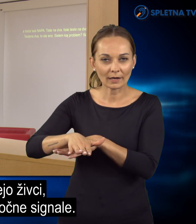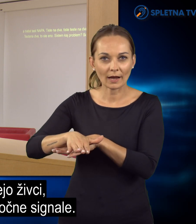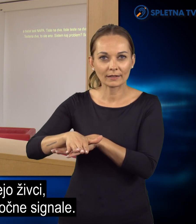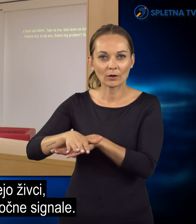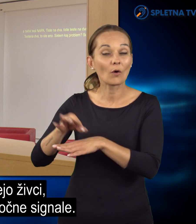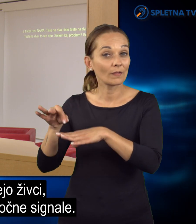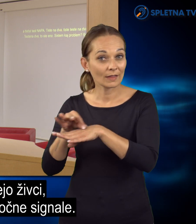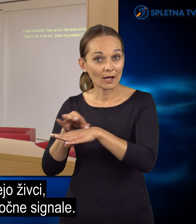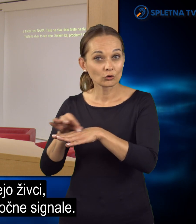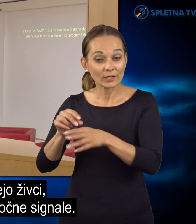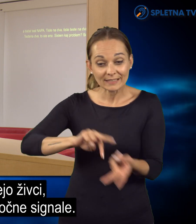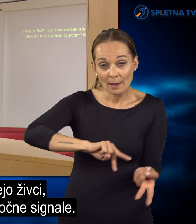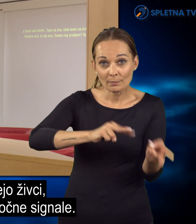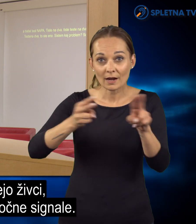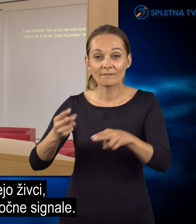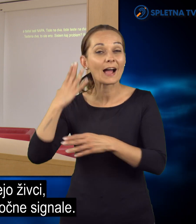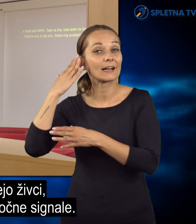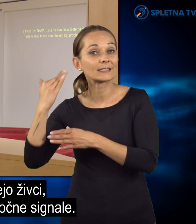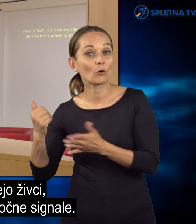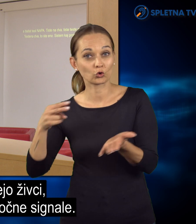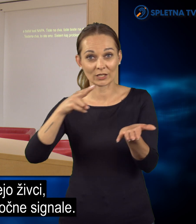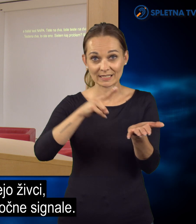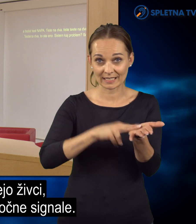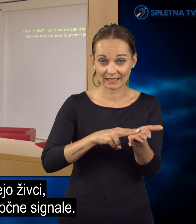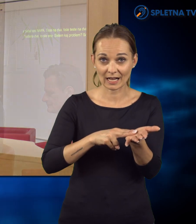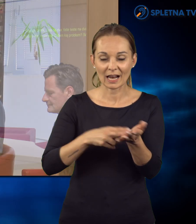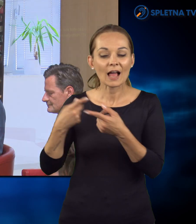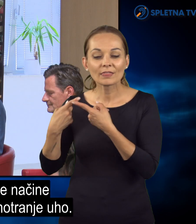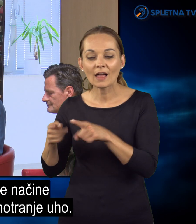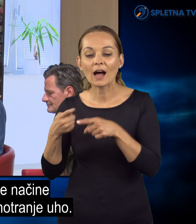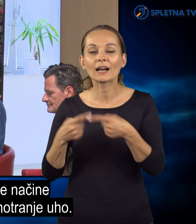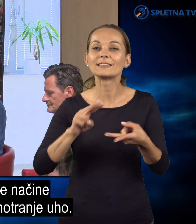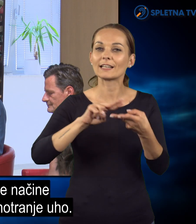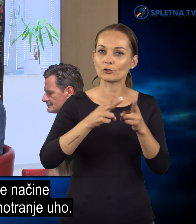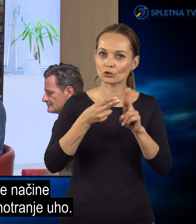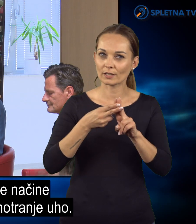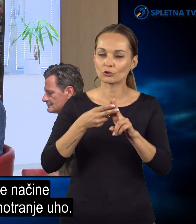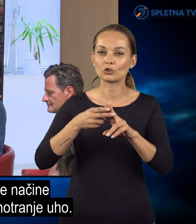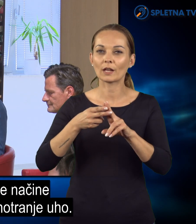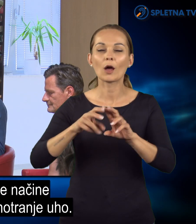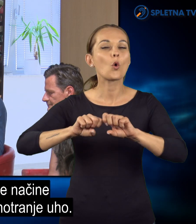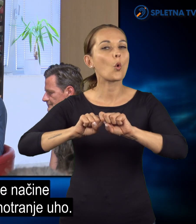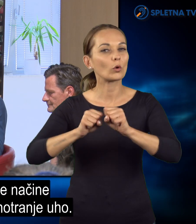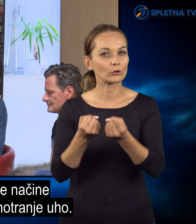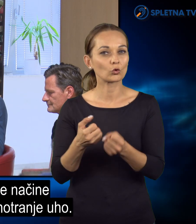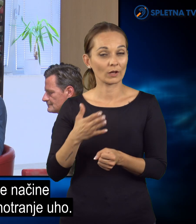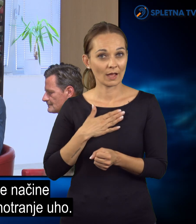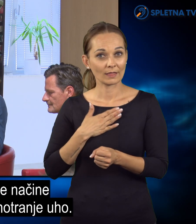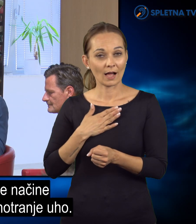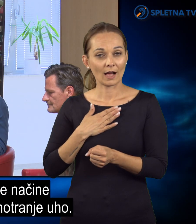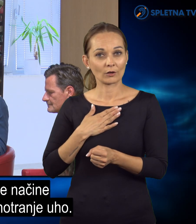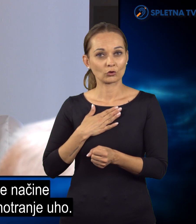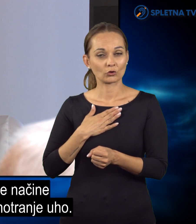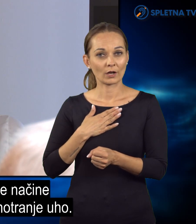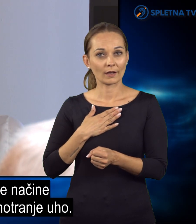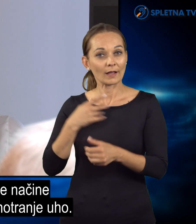odmrejo, na živce, ki prevajajo zvočne signale, na različne načine uničuje